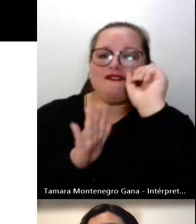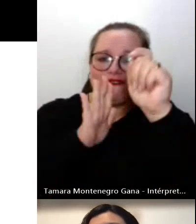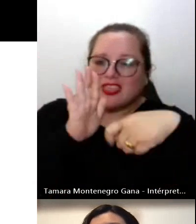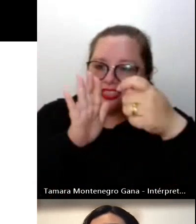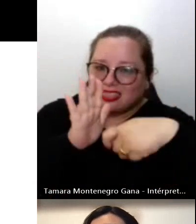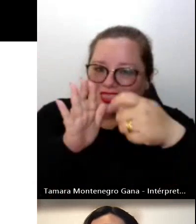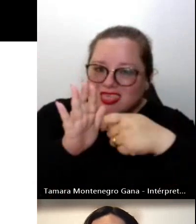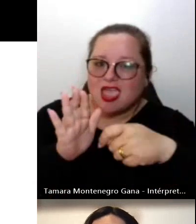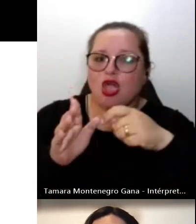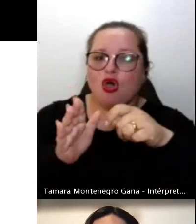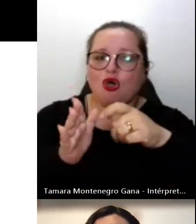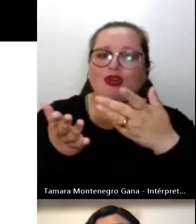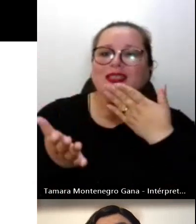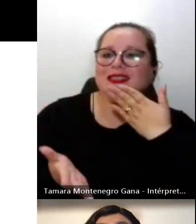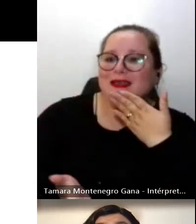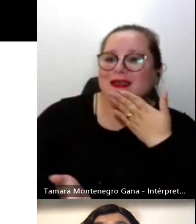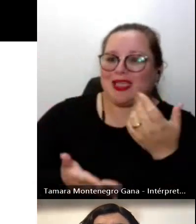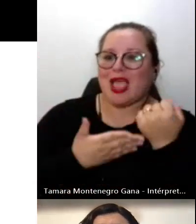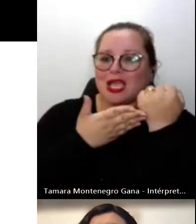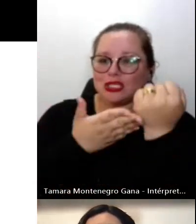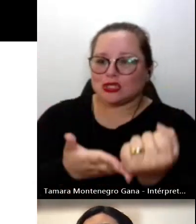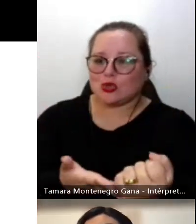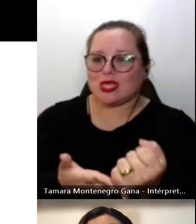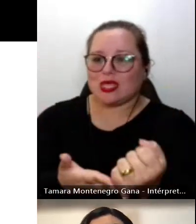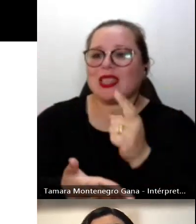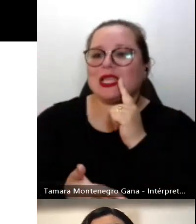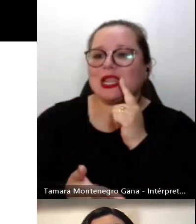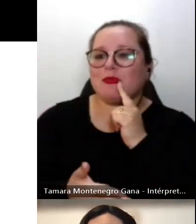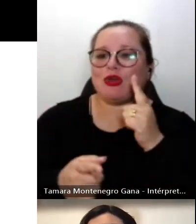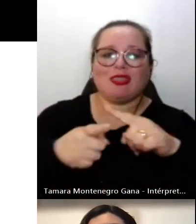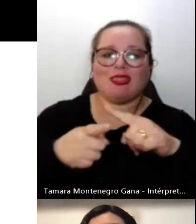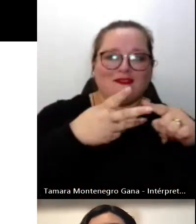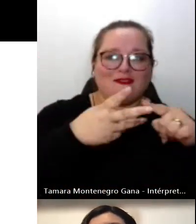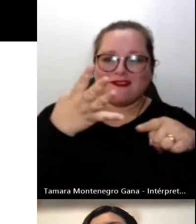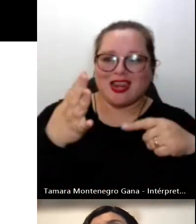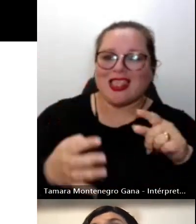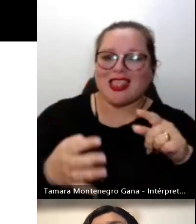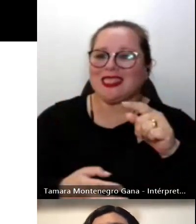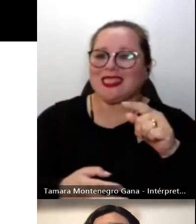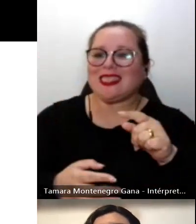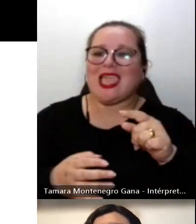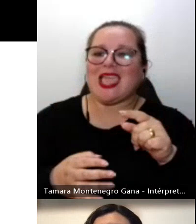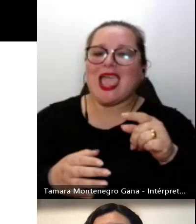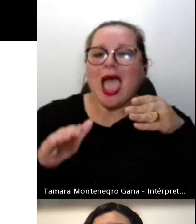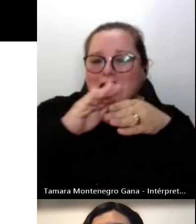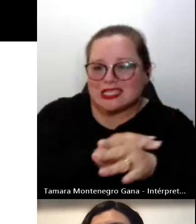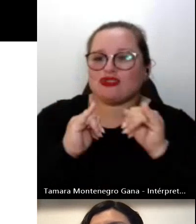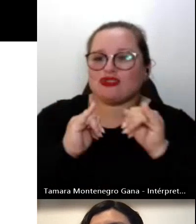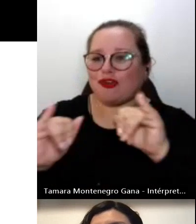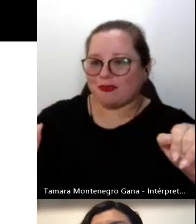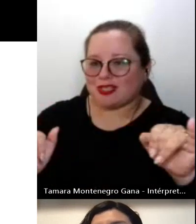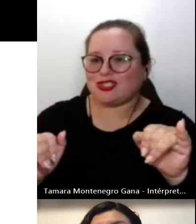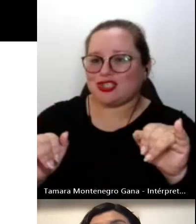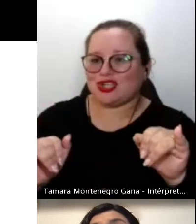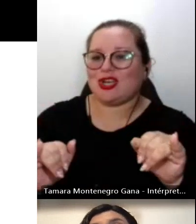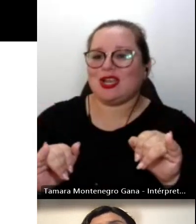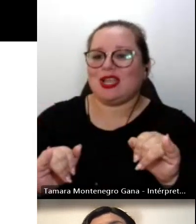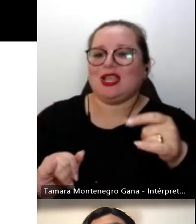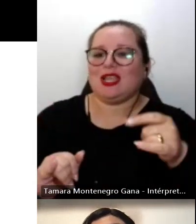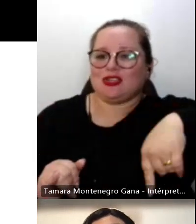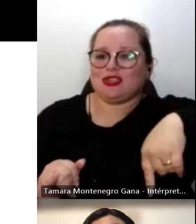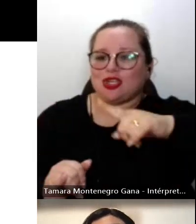educativo. Ahora, bueno, tenemos las TICs y tenemos montones más de acceso a información a través de las redes